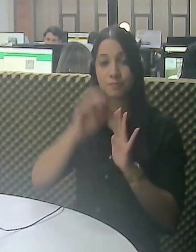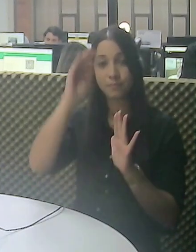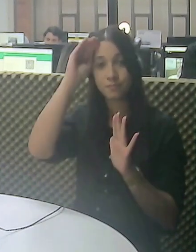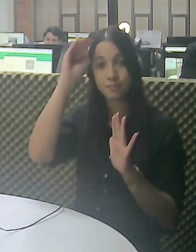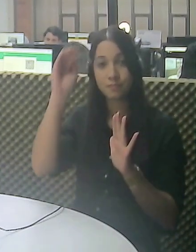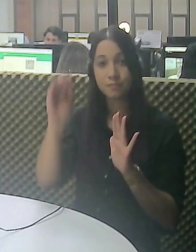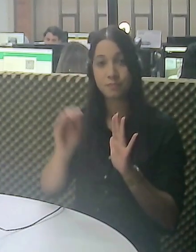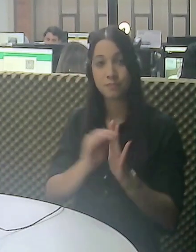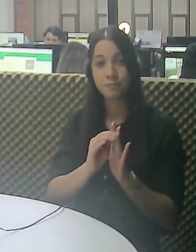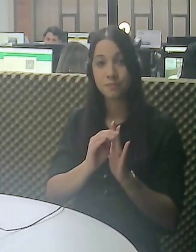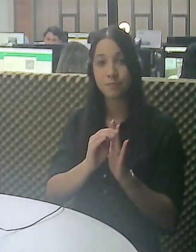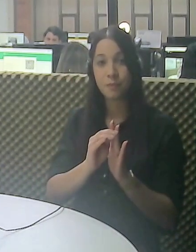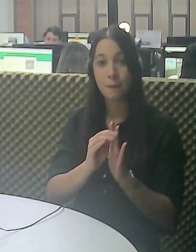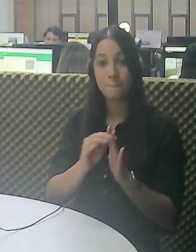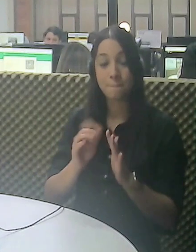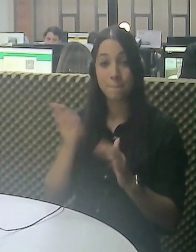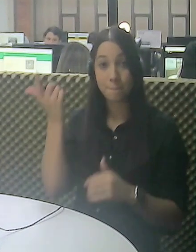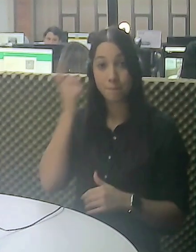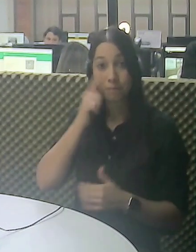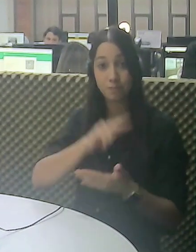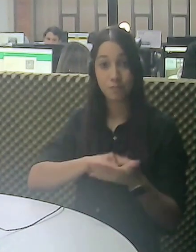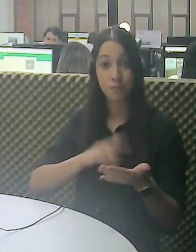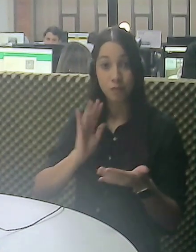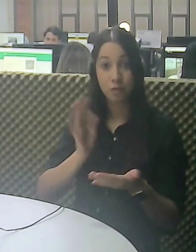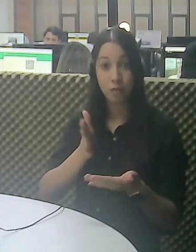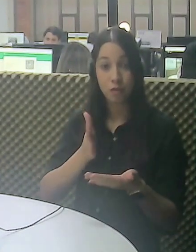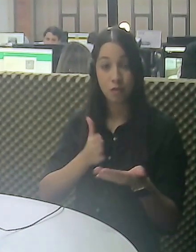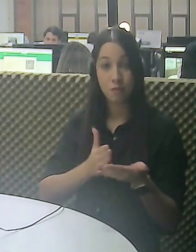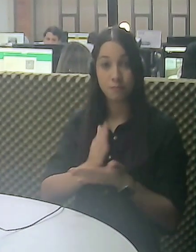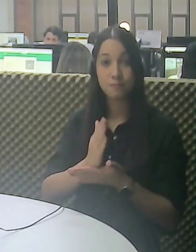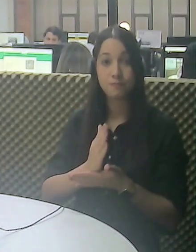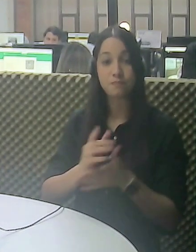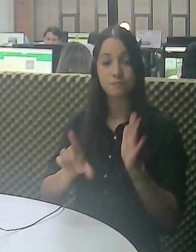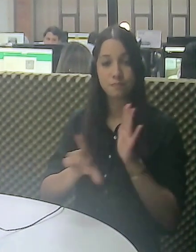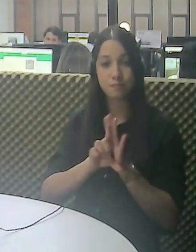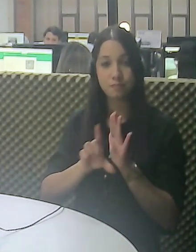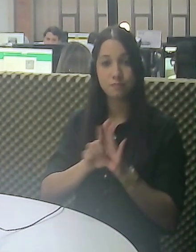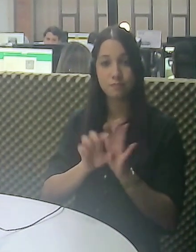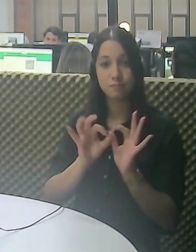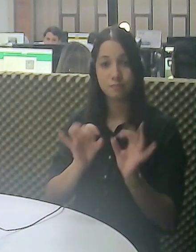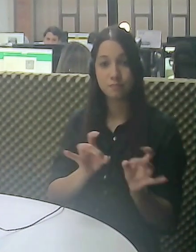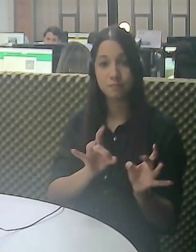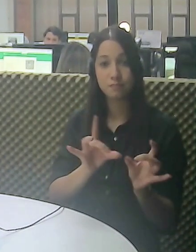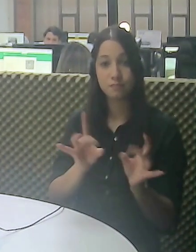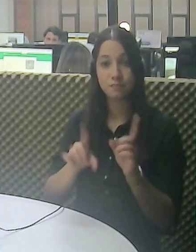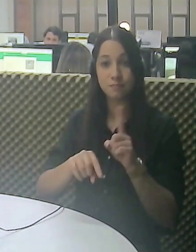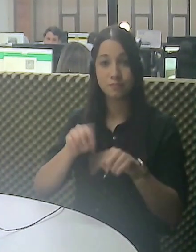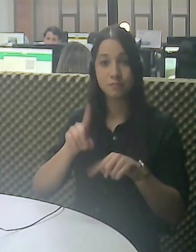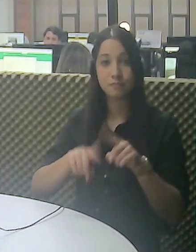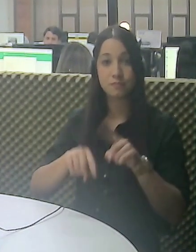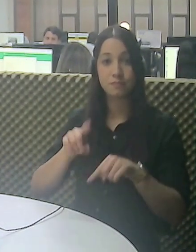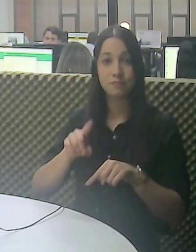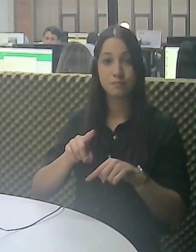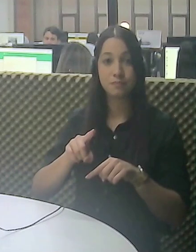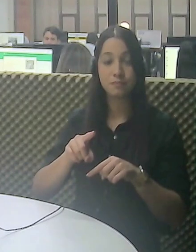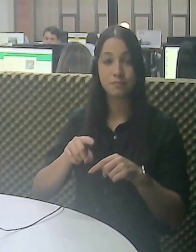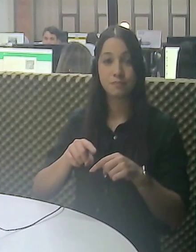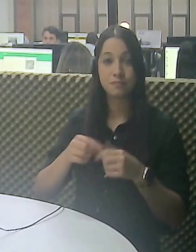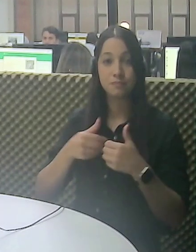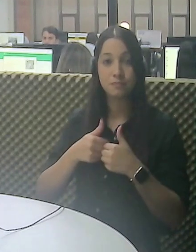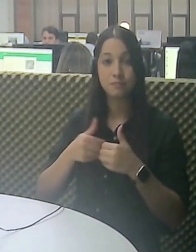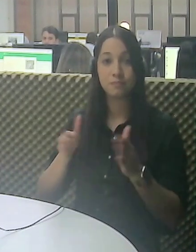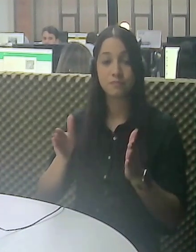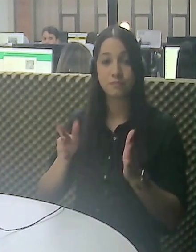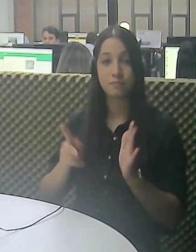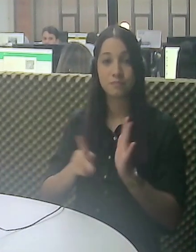Quando estiverem com suas concessões, eles procederão com os trâmites legais para venderem os produtos. O funcionamento do